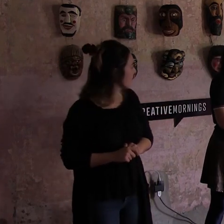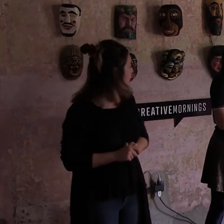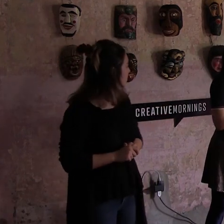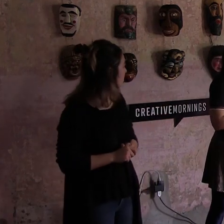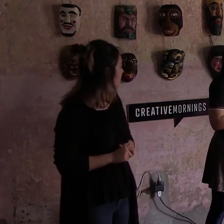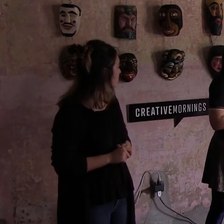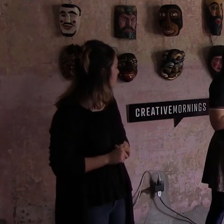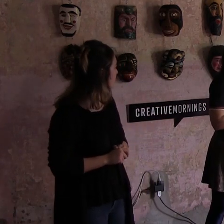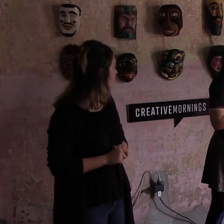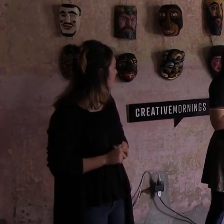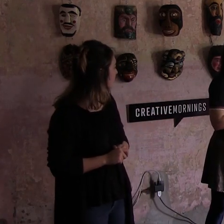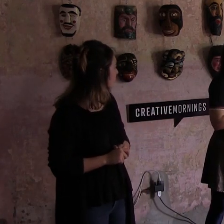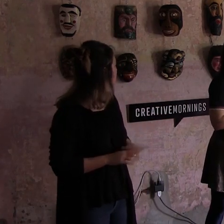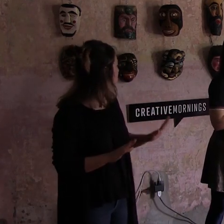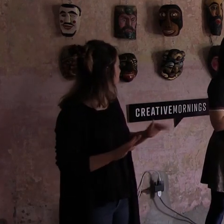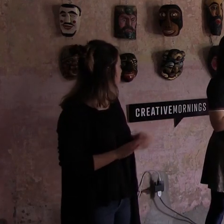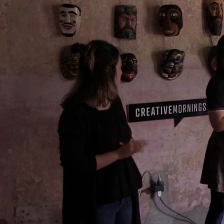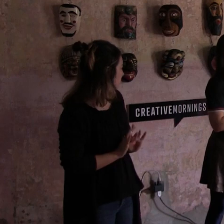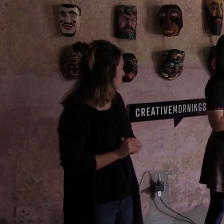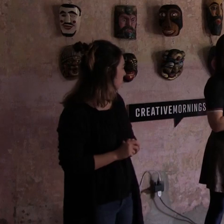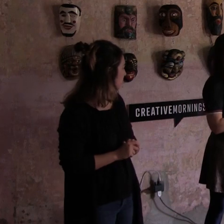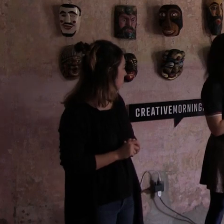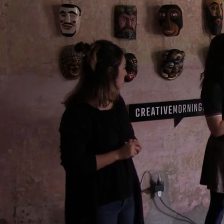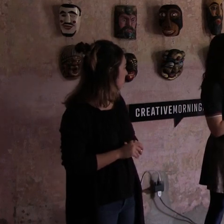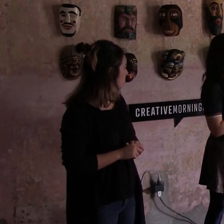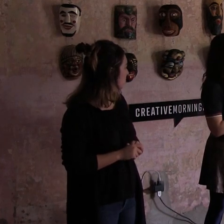Perdón que no avisé que tenía audio, pero